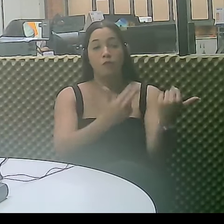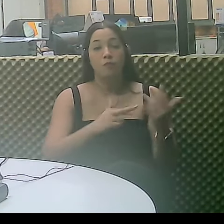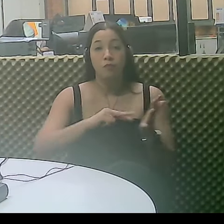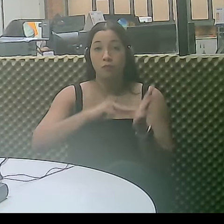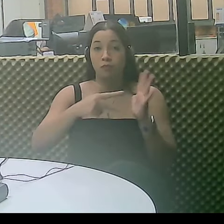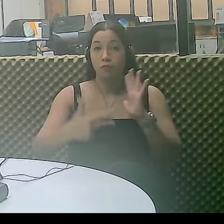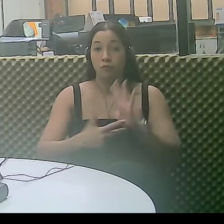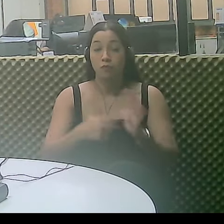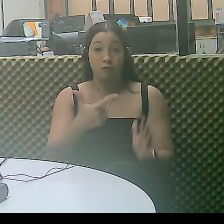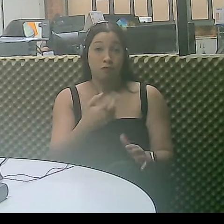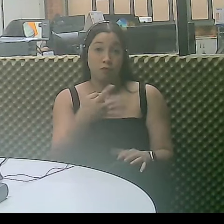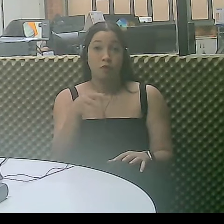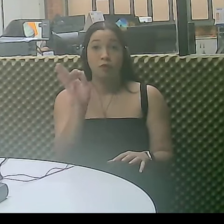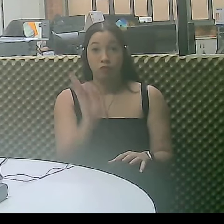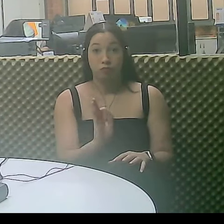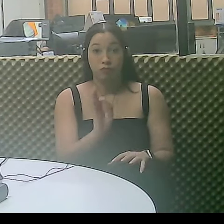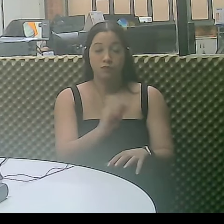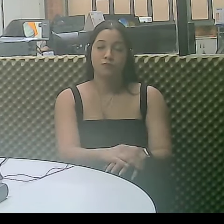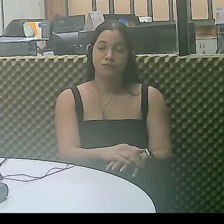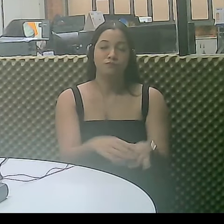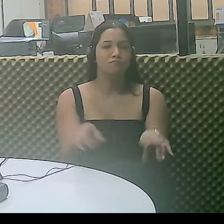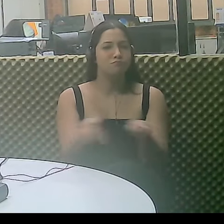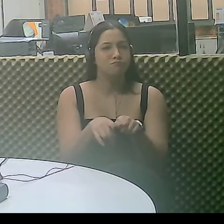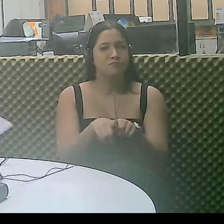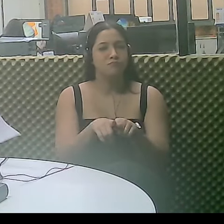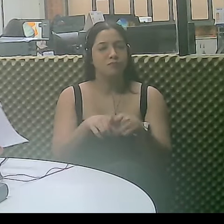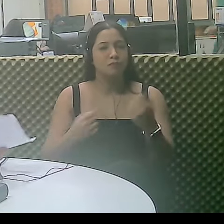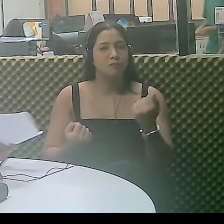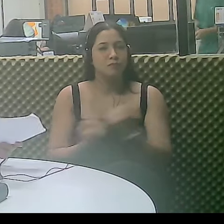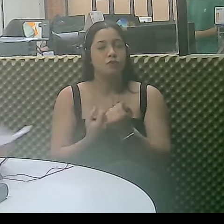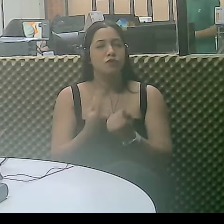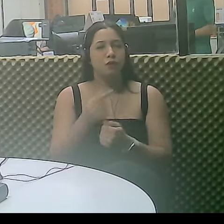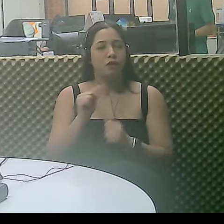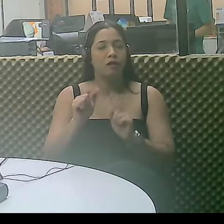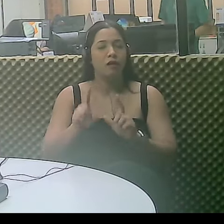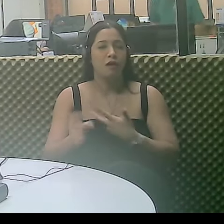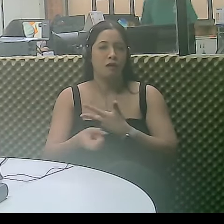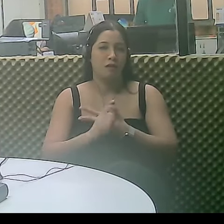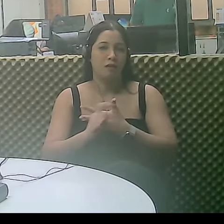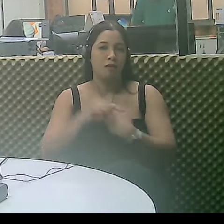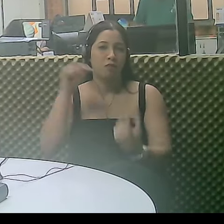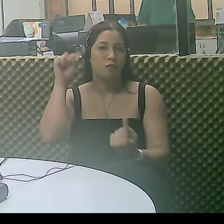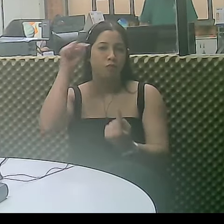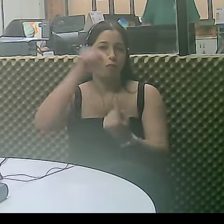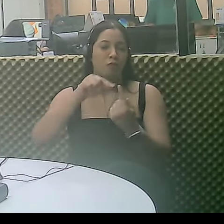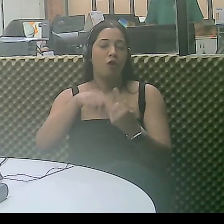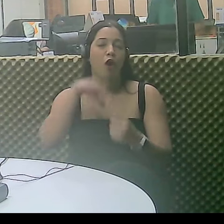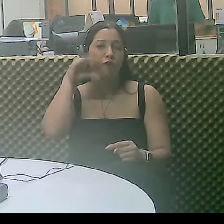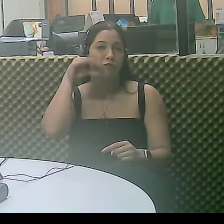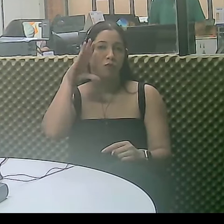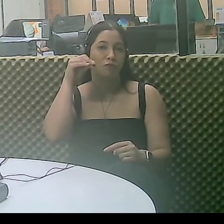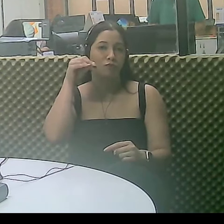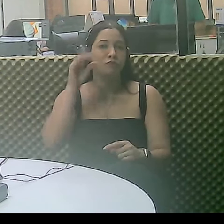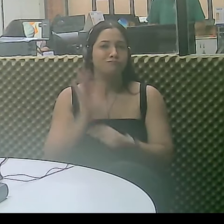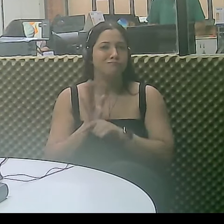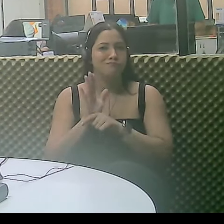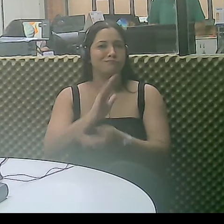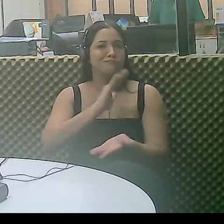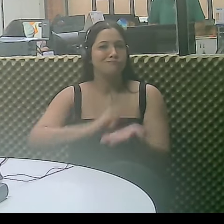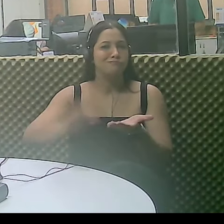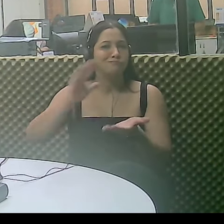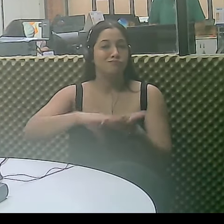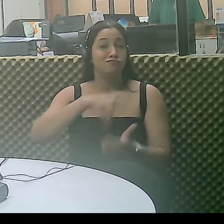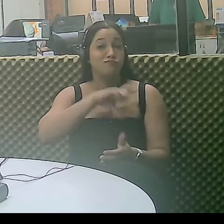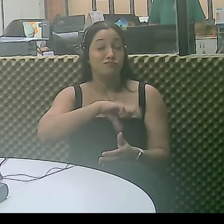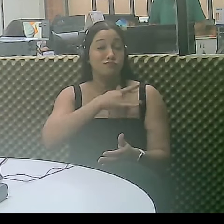seja, em 24%. O subsídio é o valor pago pelo Executivo em favor do servidor, para ajudar no custeio do